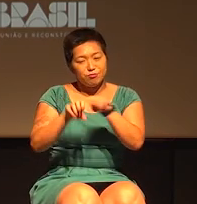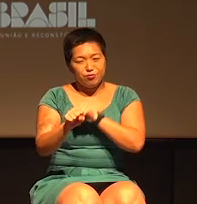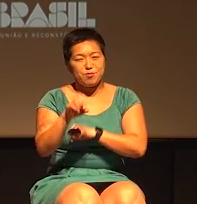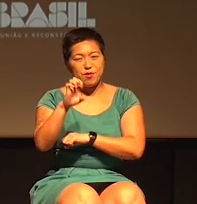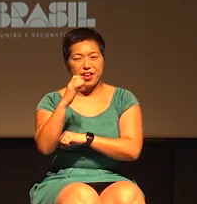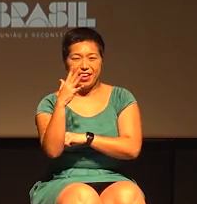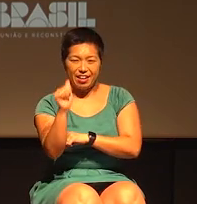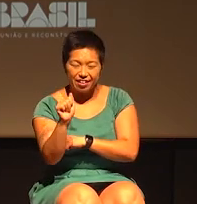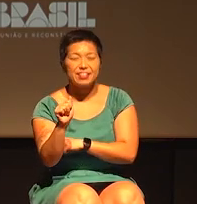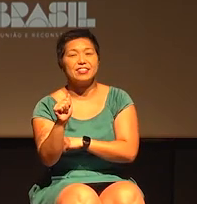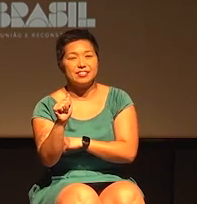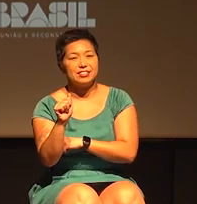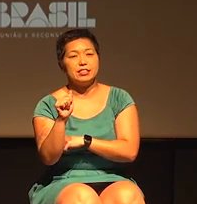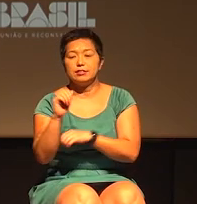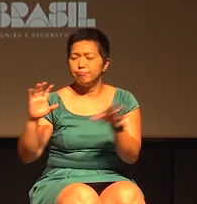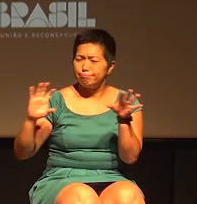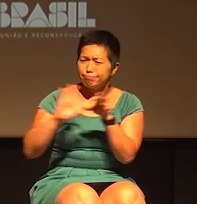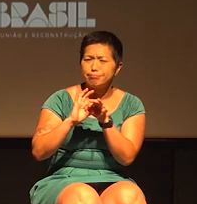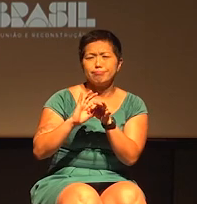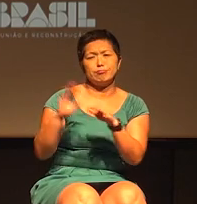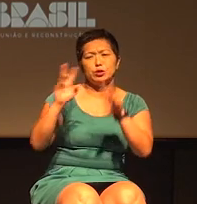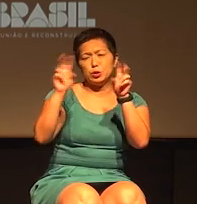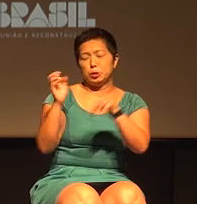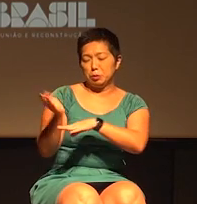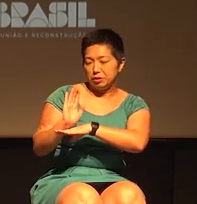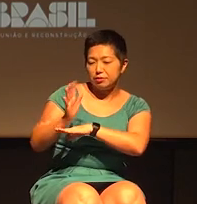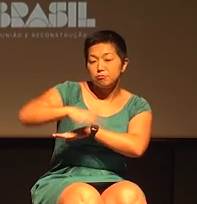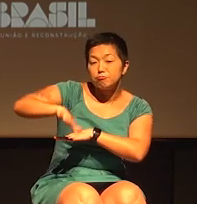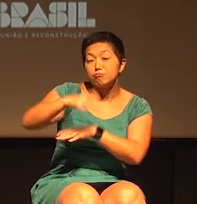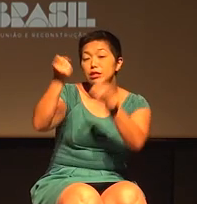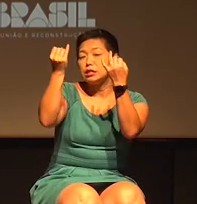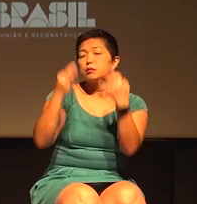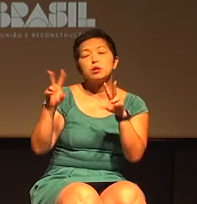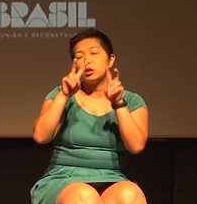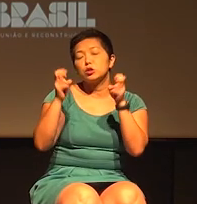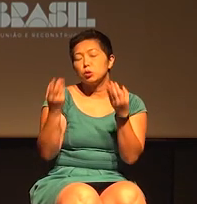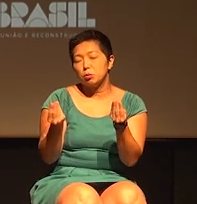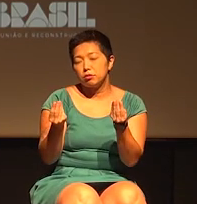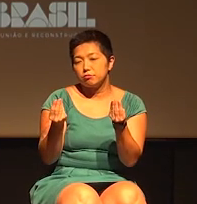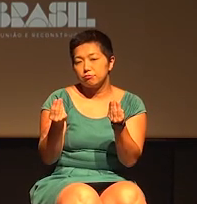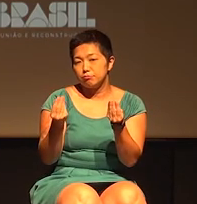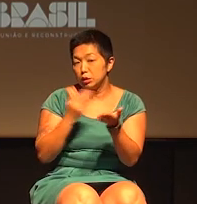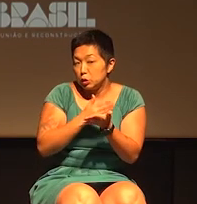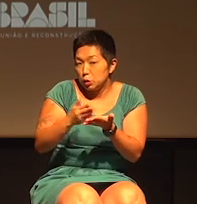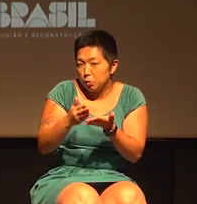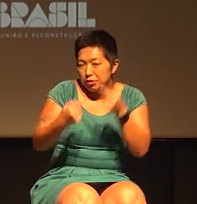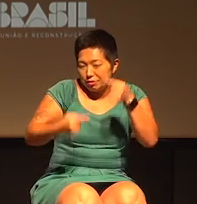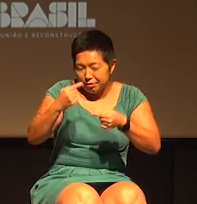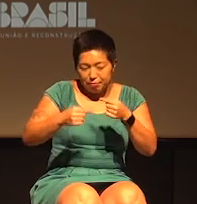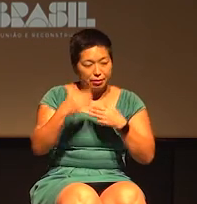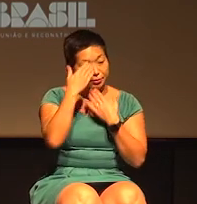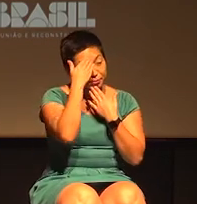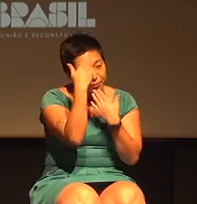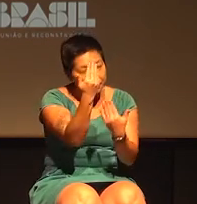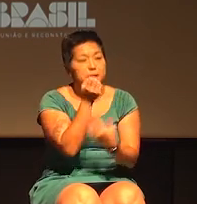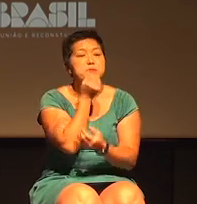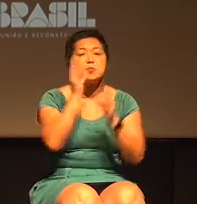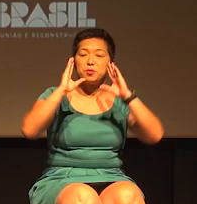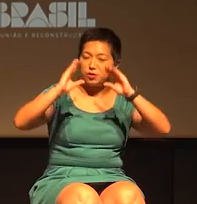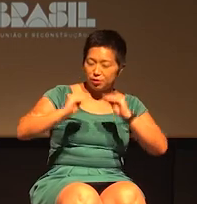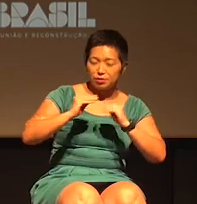eca Tá super ligada no cinema conta então pra gente um pouquinho pra gente começar Obrigada boa